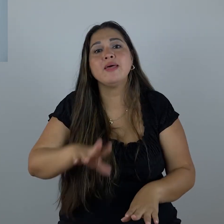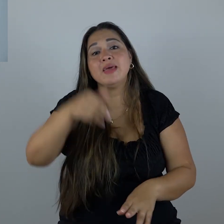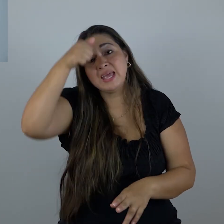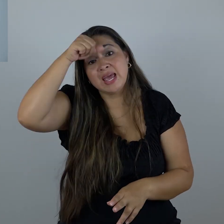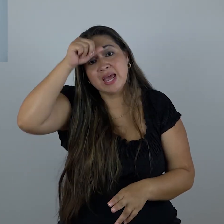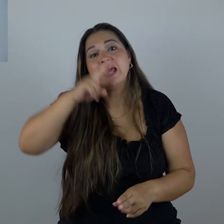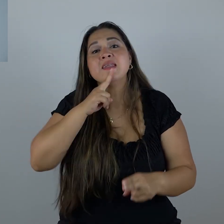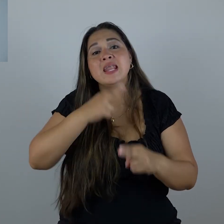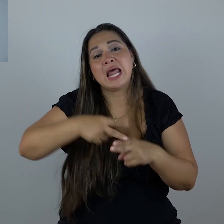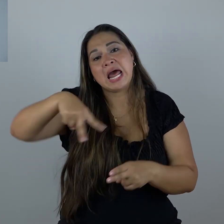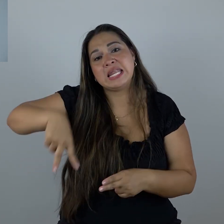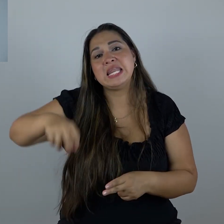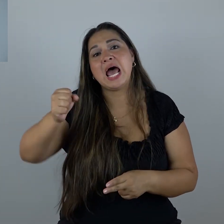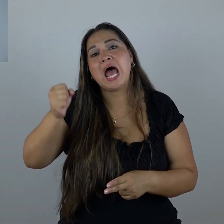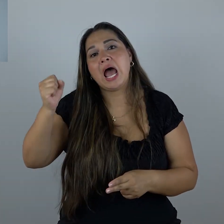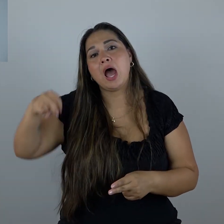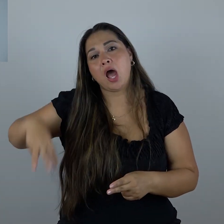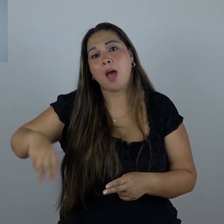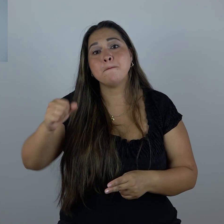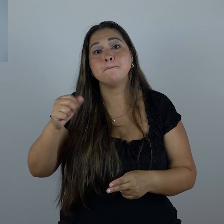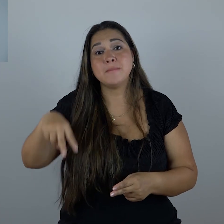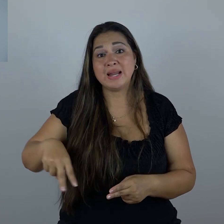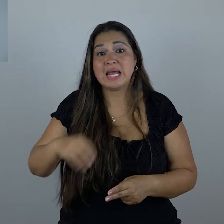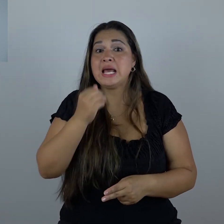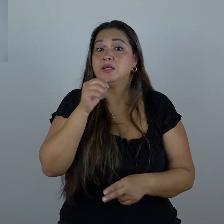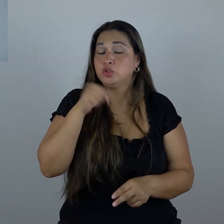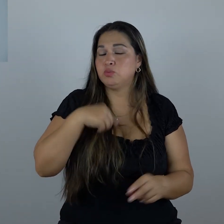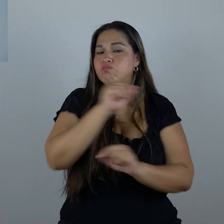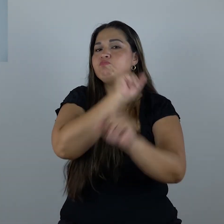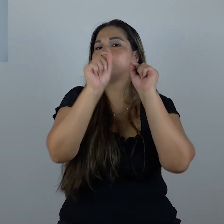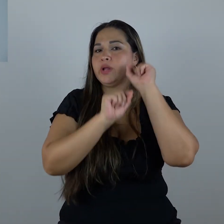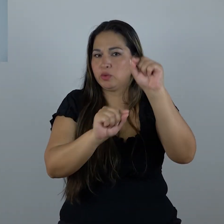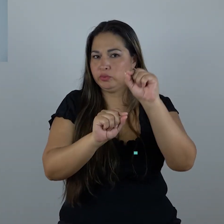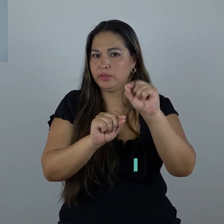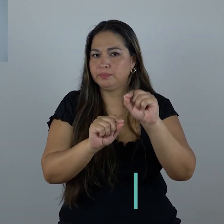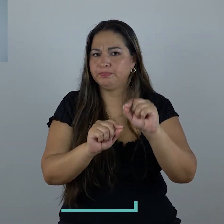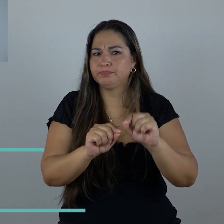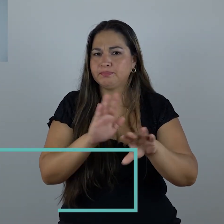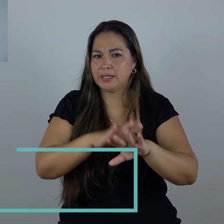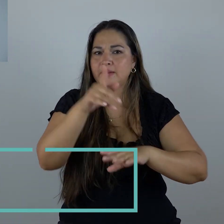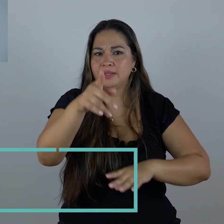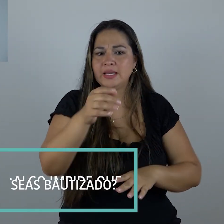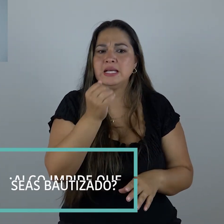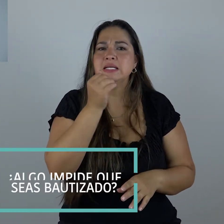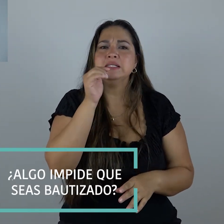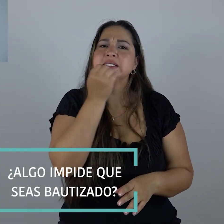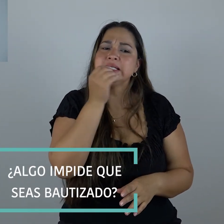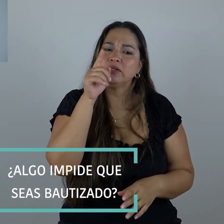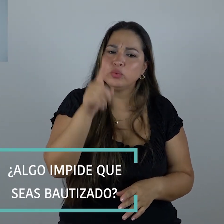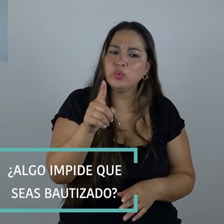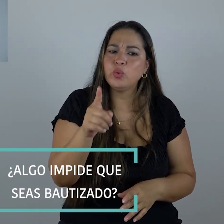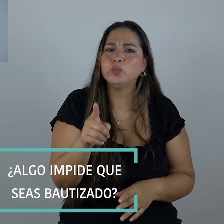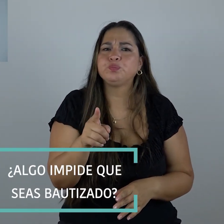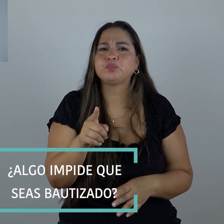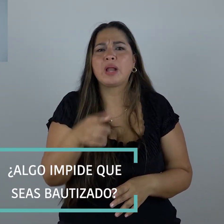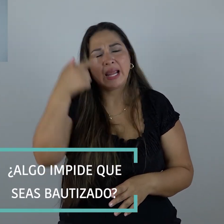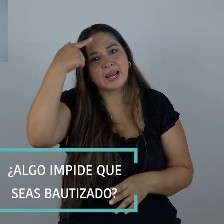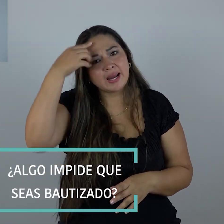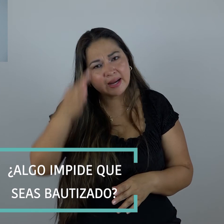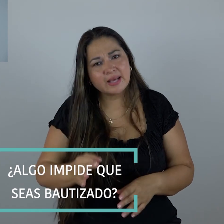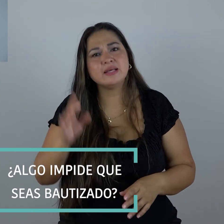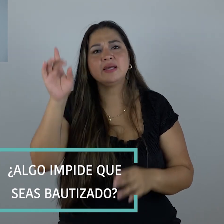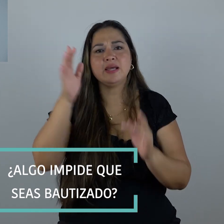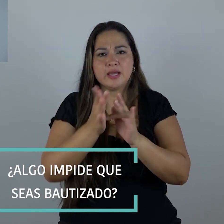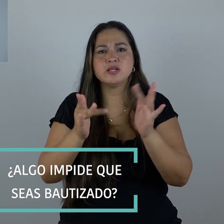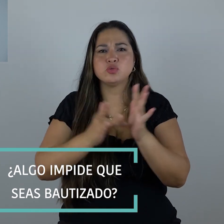Naamán, y que tú te puedas contestar también a esta pregunta. Si tú has creído de corazón, ¿hay algo que impida que